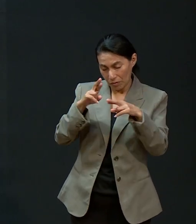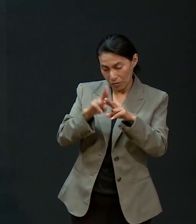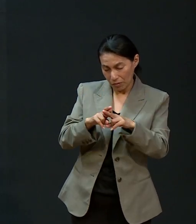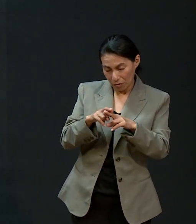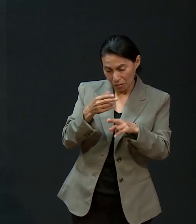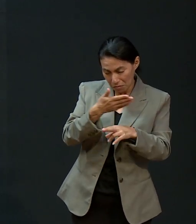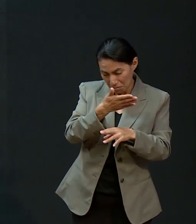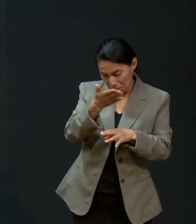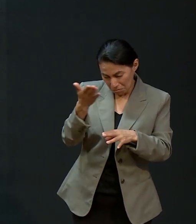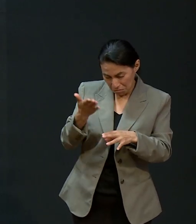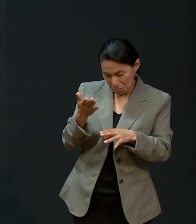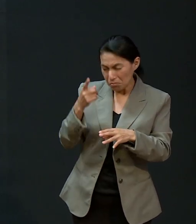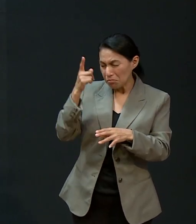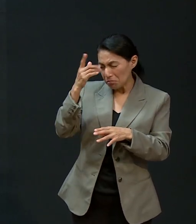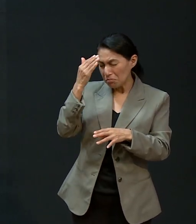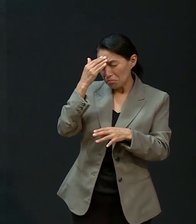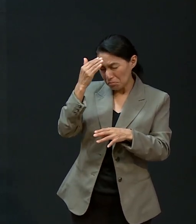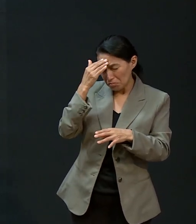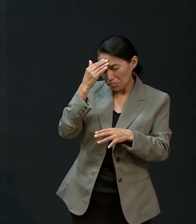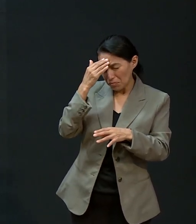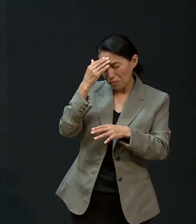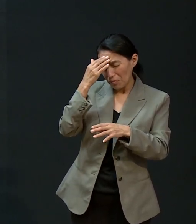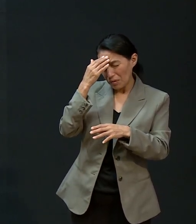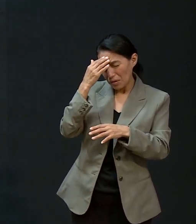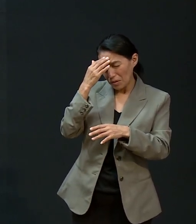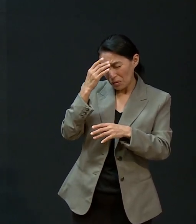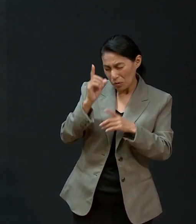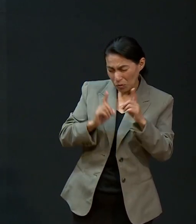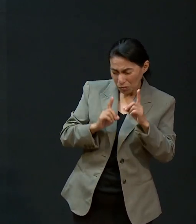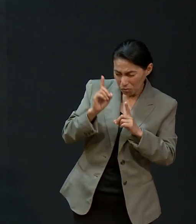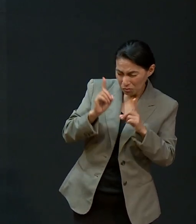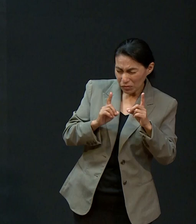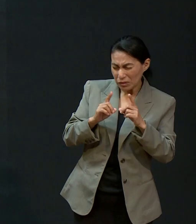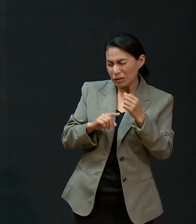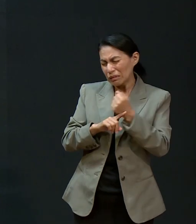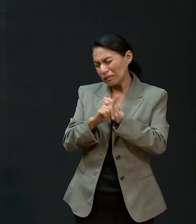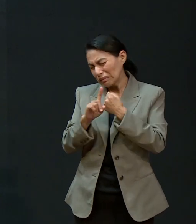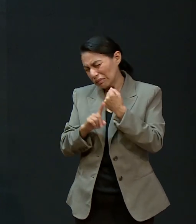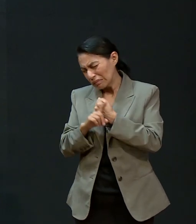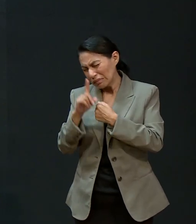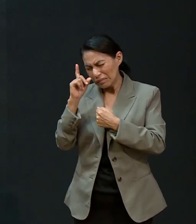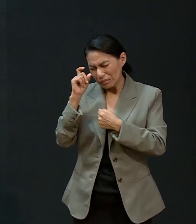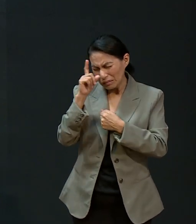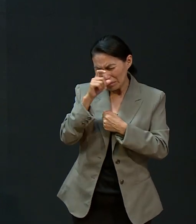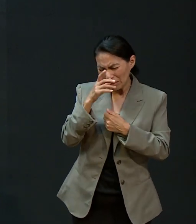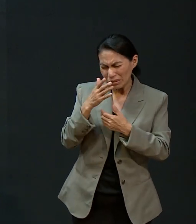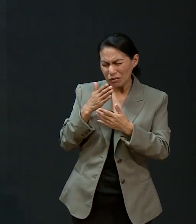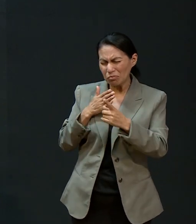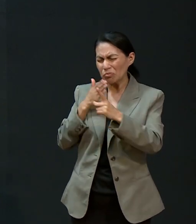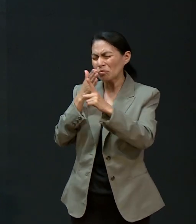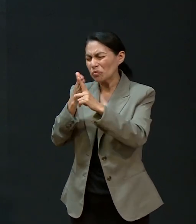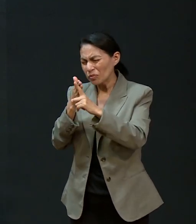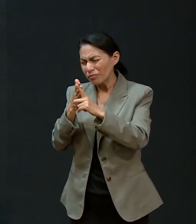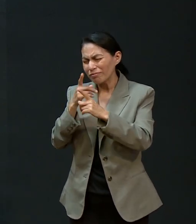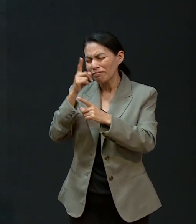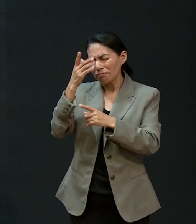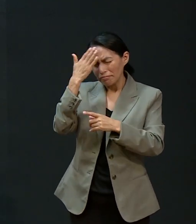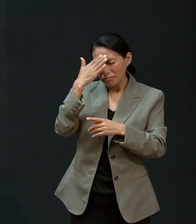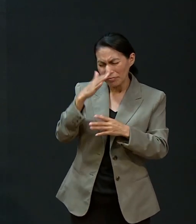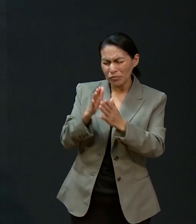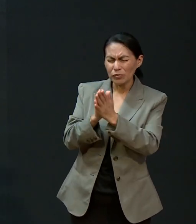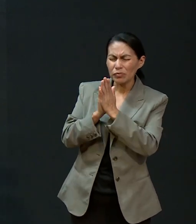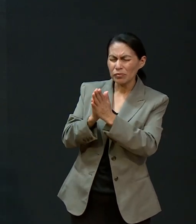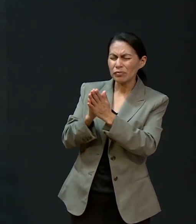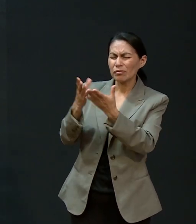a cada familia aquí representada. Tú sabes sus luchas, sus problemas, sus anhelos, sus metas.